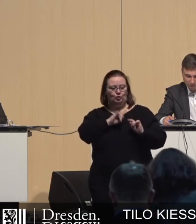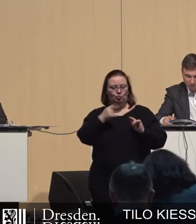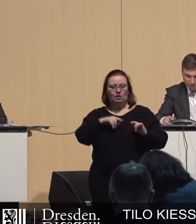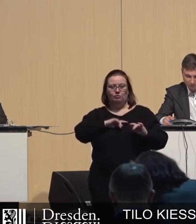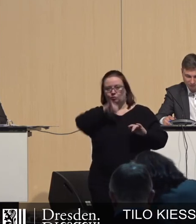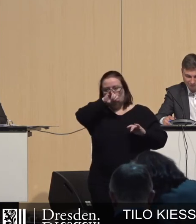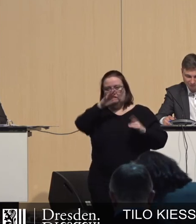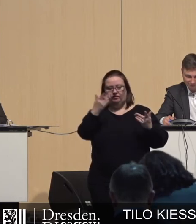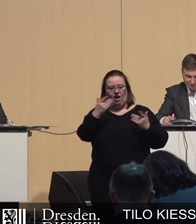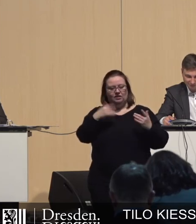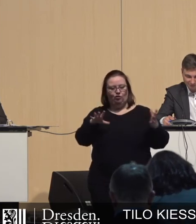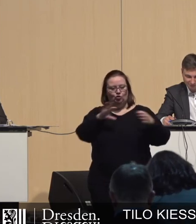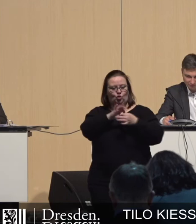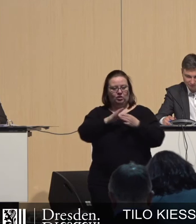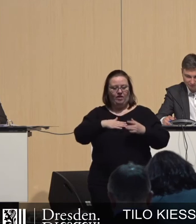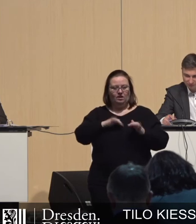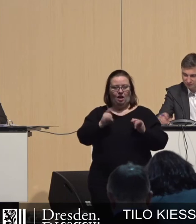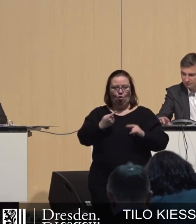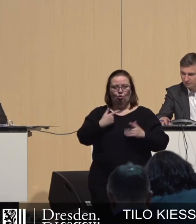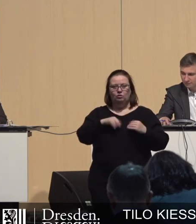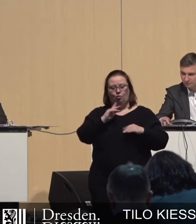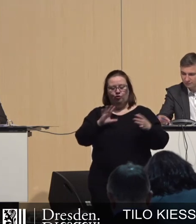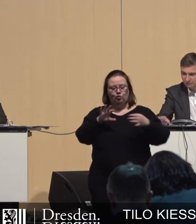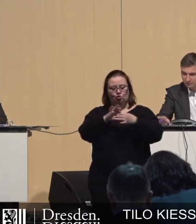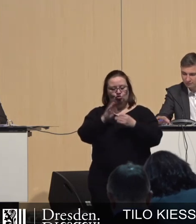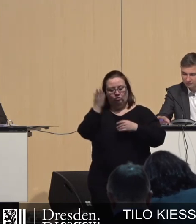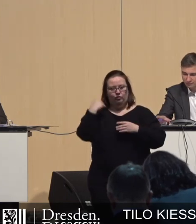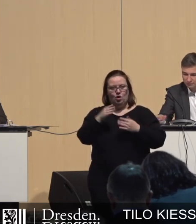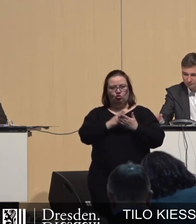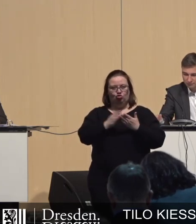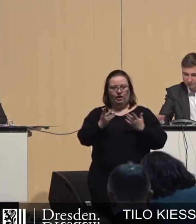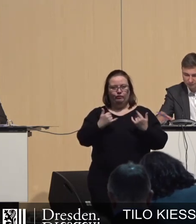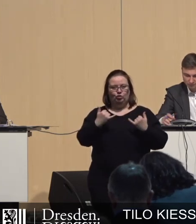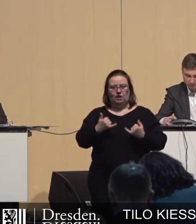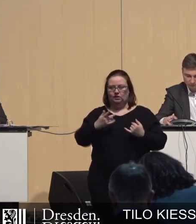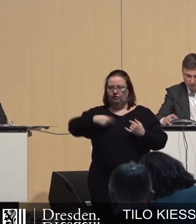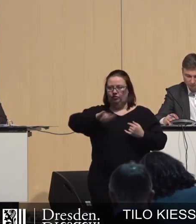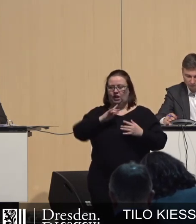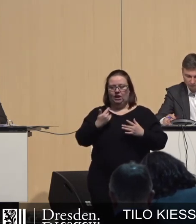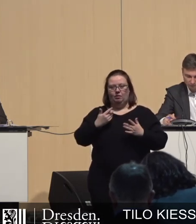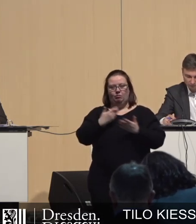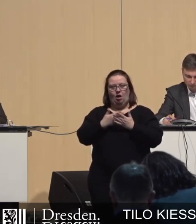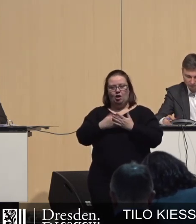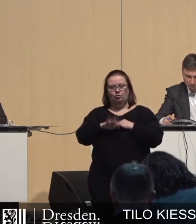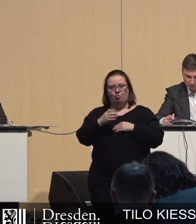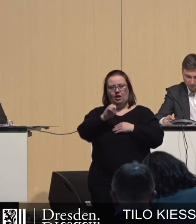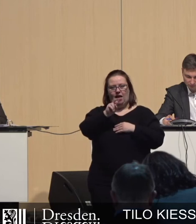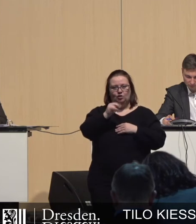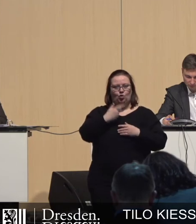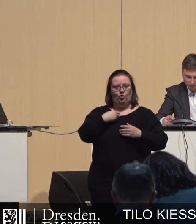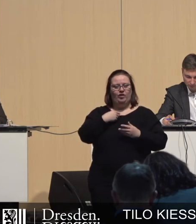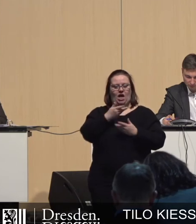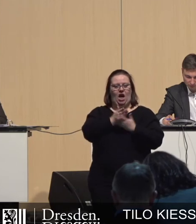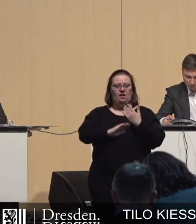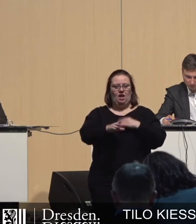großer Freund dieser Fusion. Und diese Fusion hat sich ja abgezeichnet, schon in dem Moment, als uns die Anteile an der Enso damals quasi